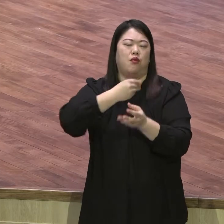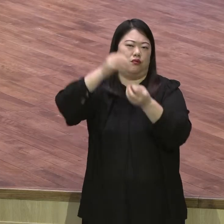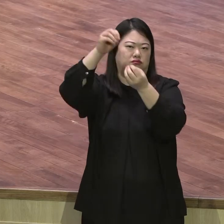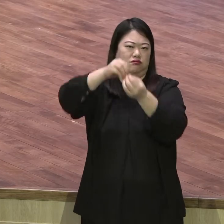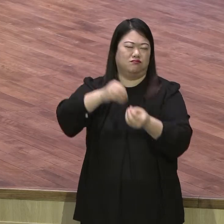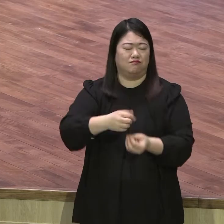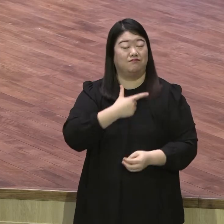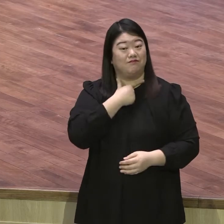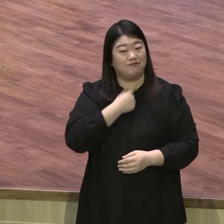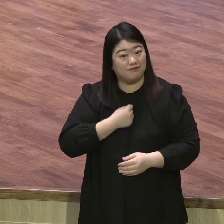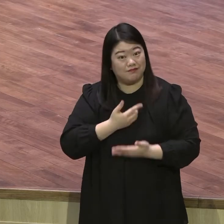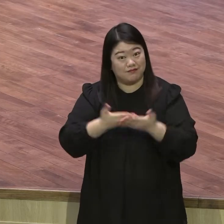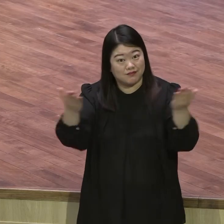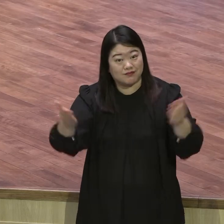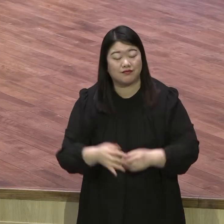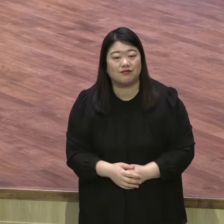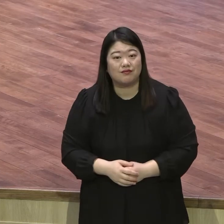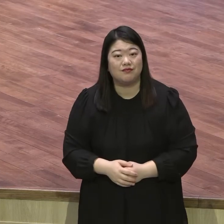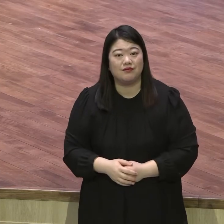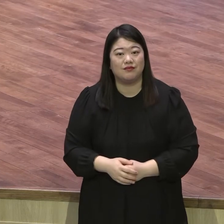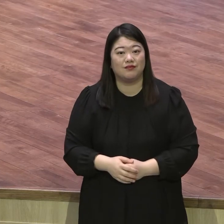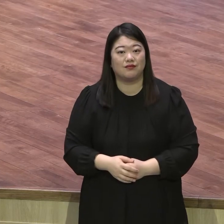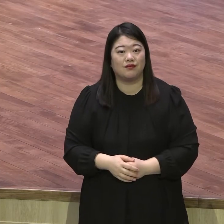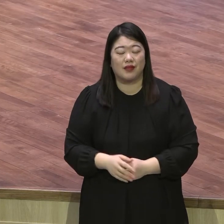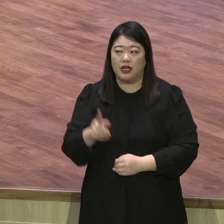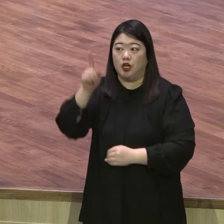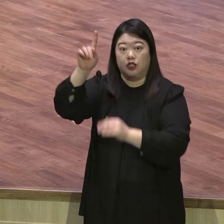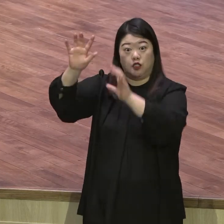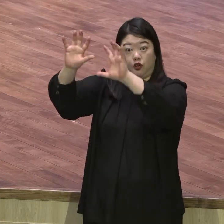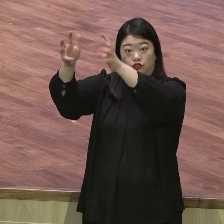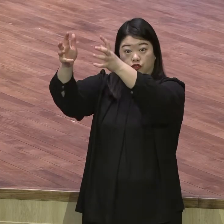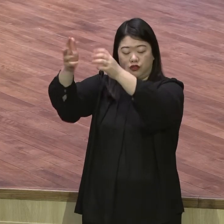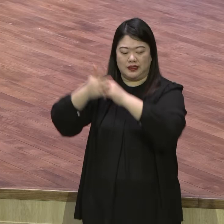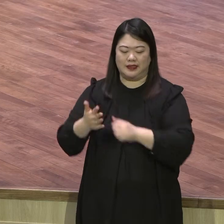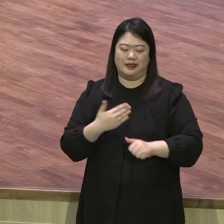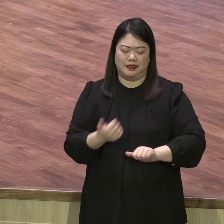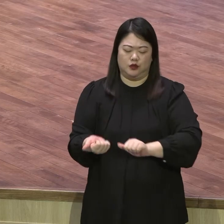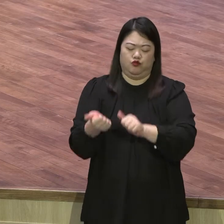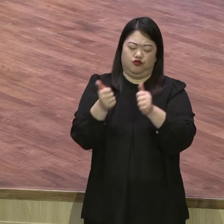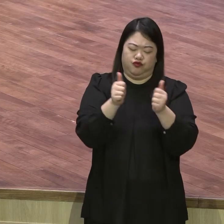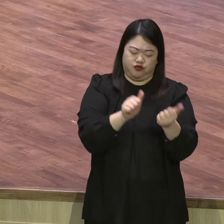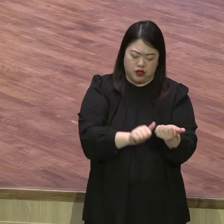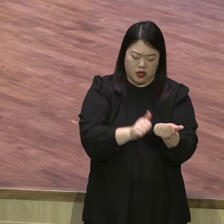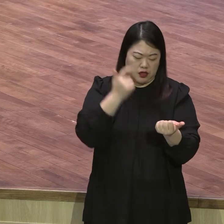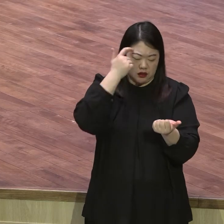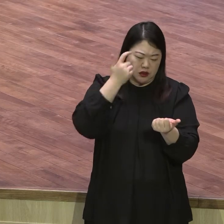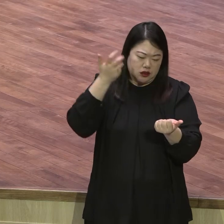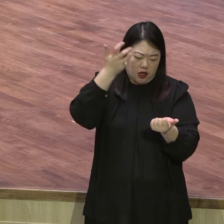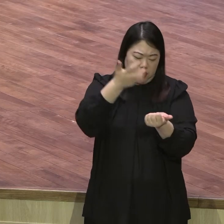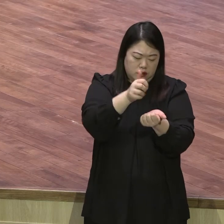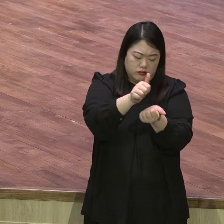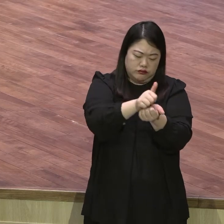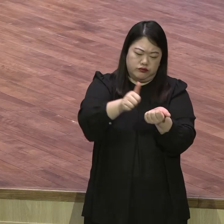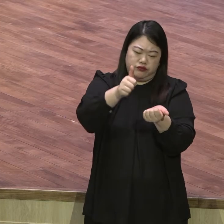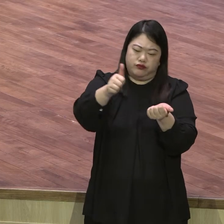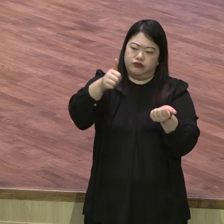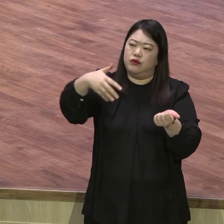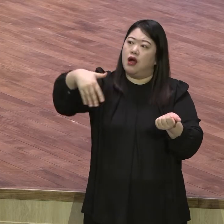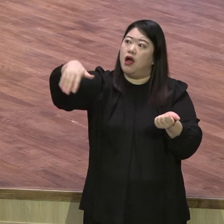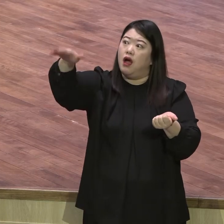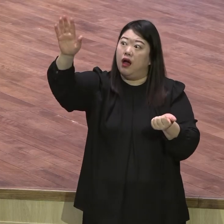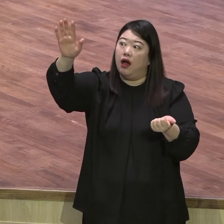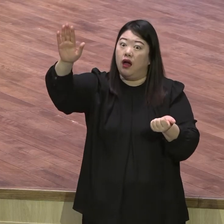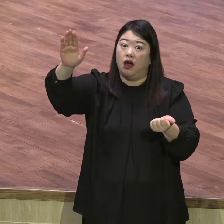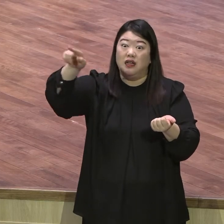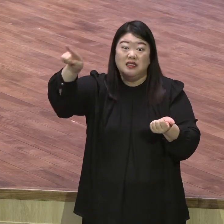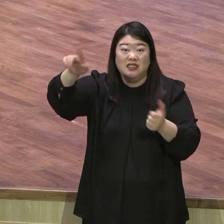특별히 본문에서 말하는 천국은 죽음 이후에 가는 천국뿐만 아니라 우리의 마음에 임하는 하나님의 임재를